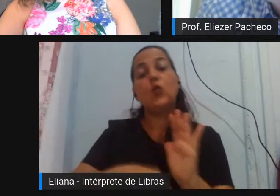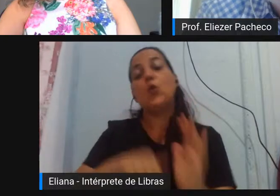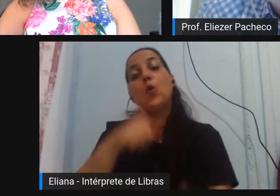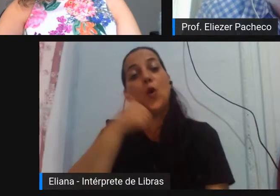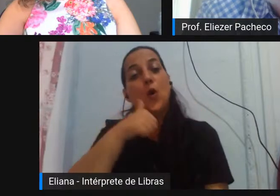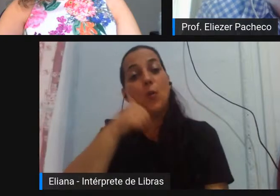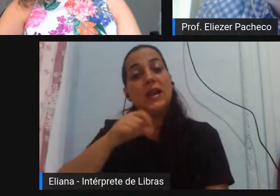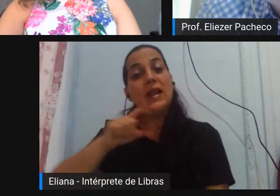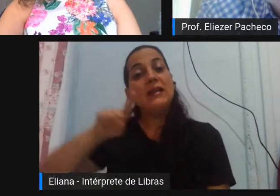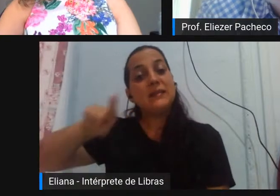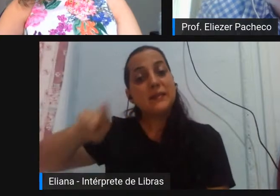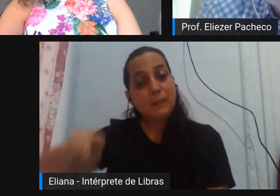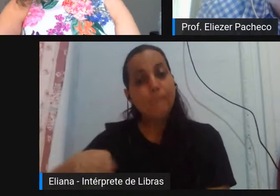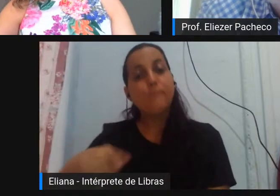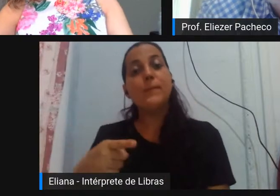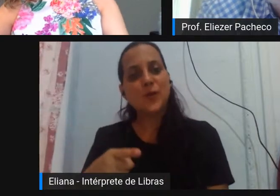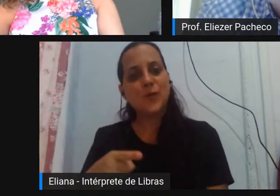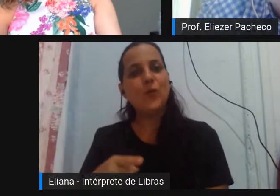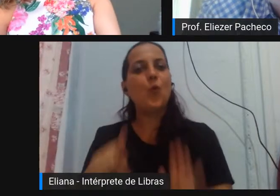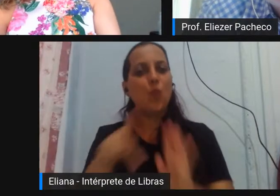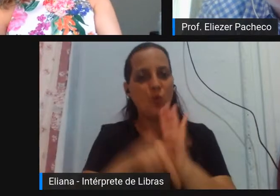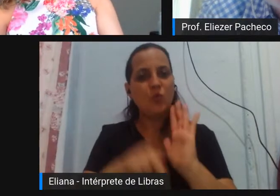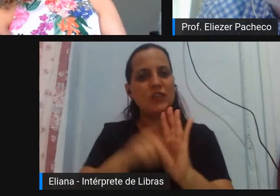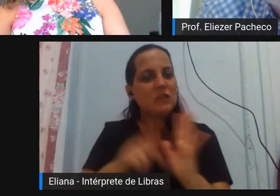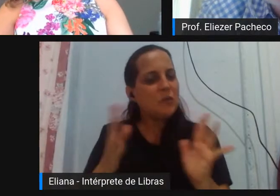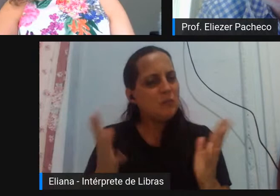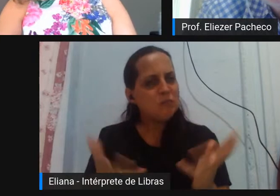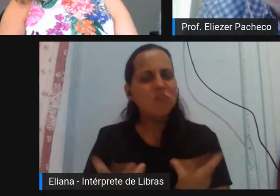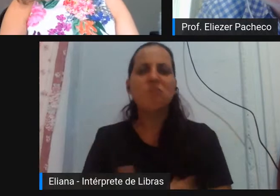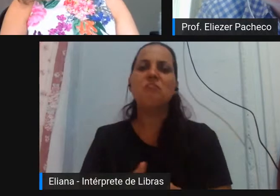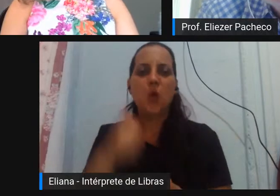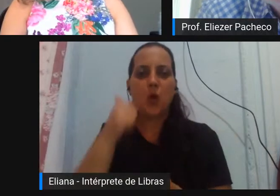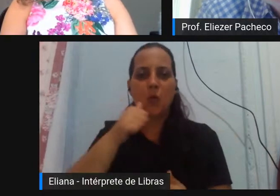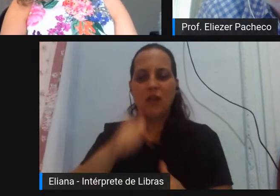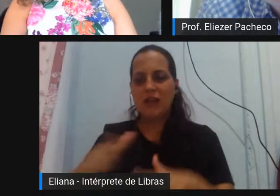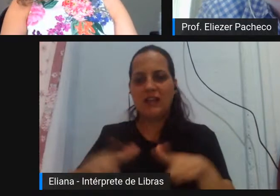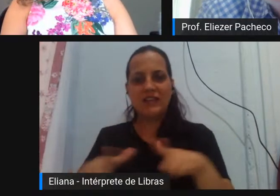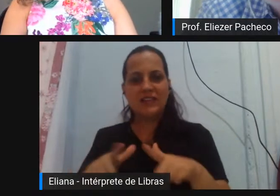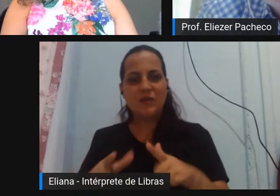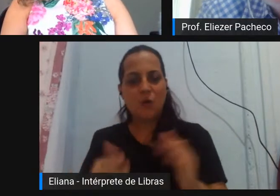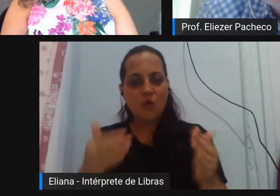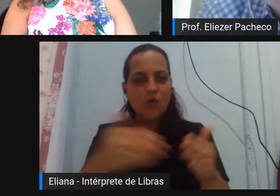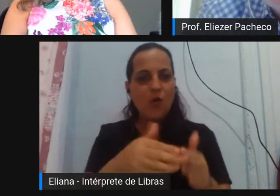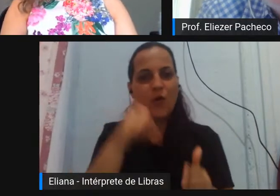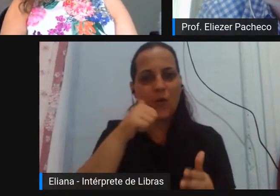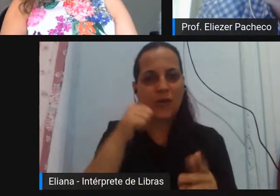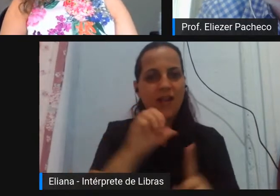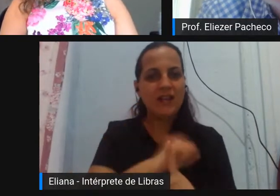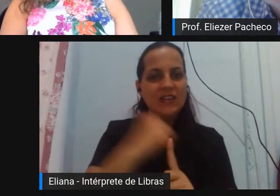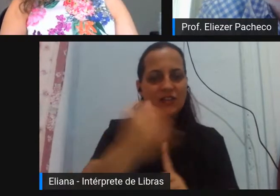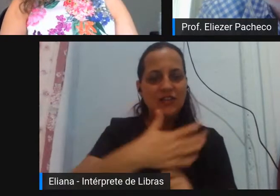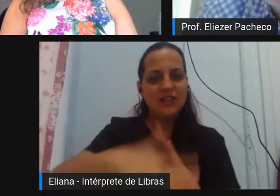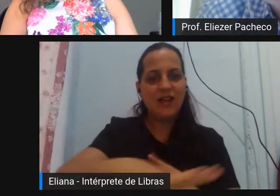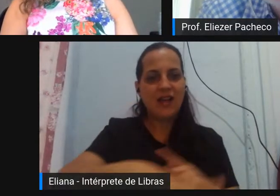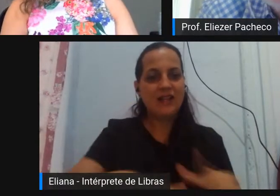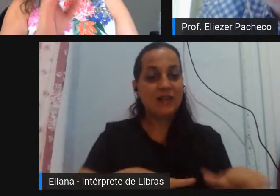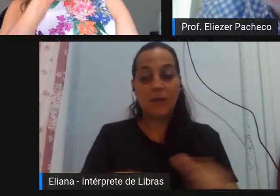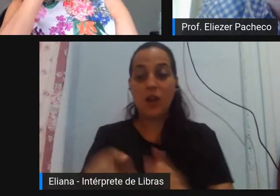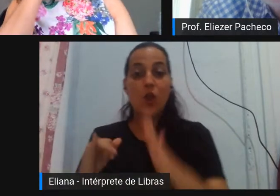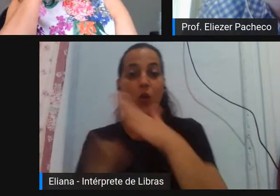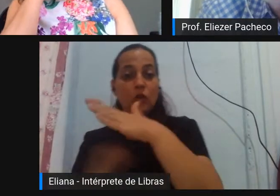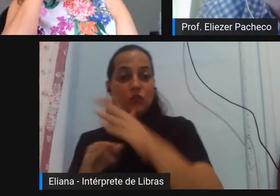Projeto maravilhoso que trabalhava com mulheres trabalhadoras, não só dando formação a elas, mas ajudando